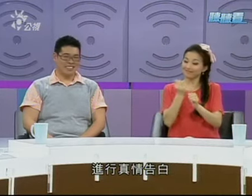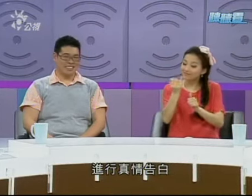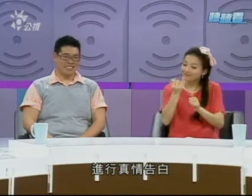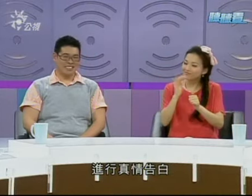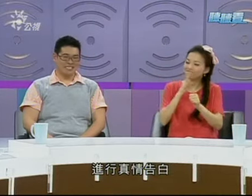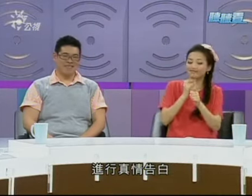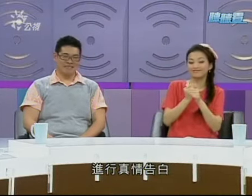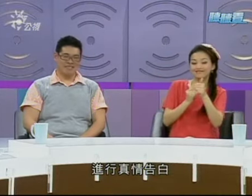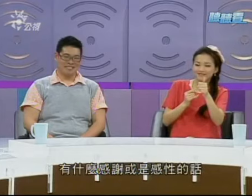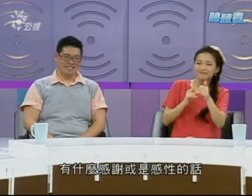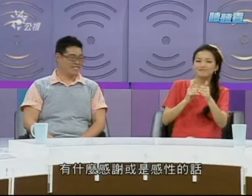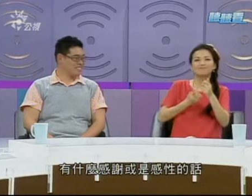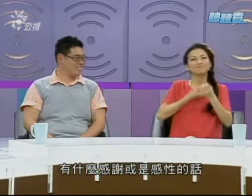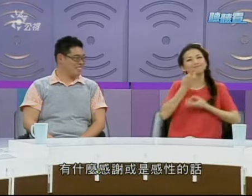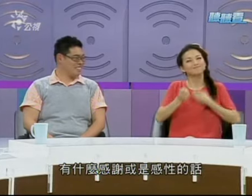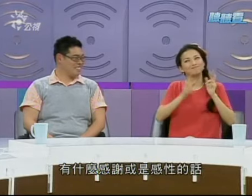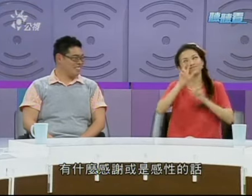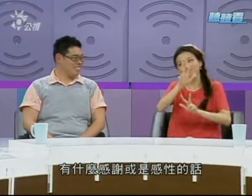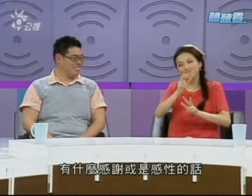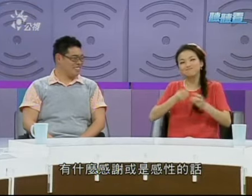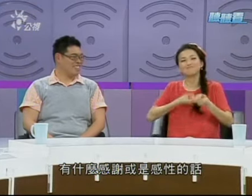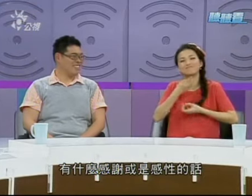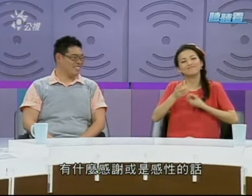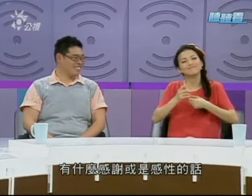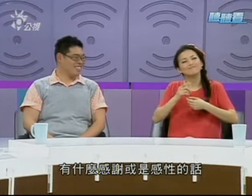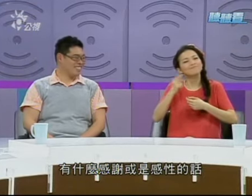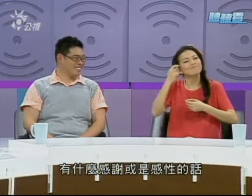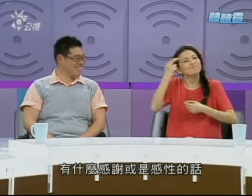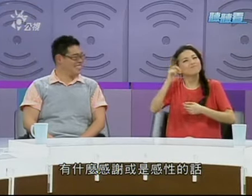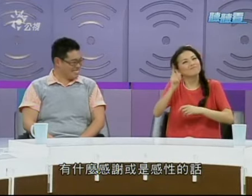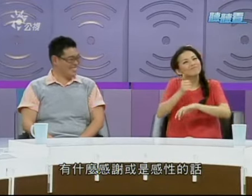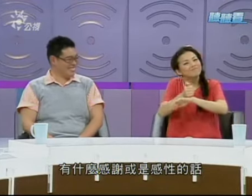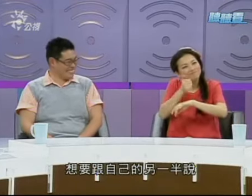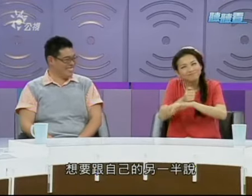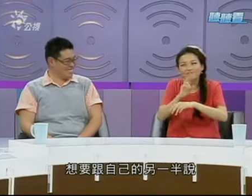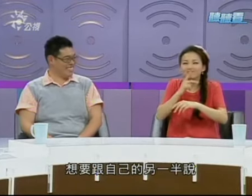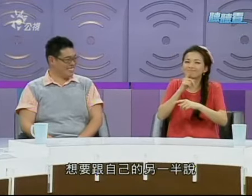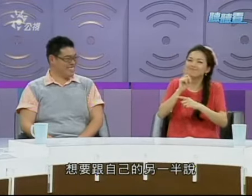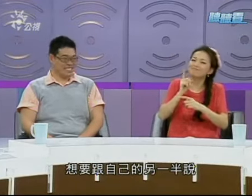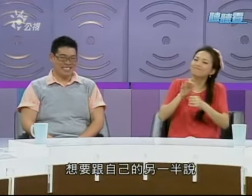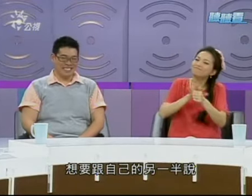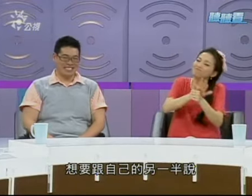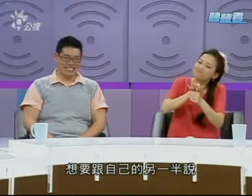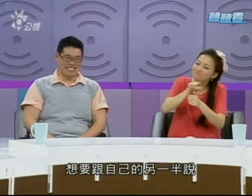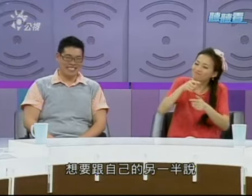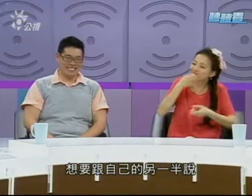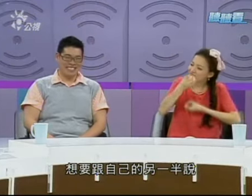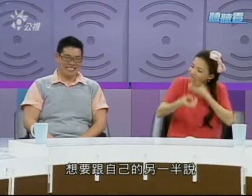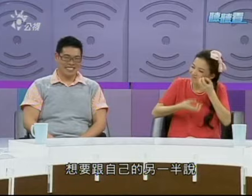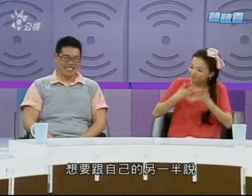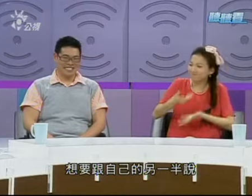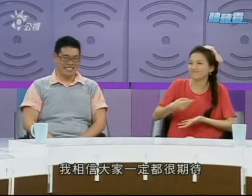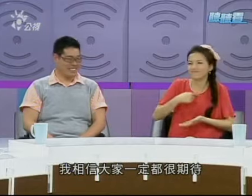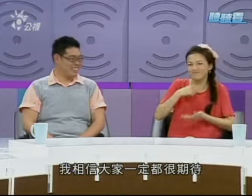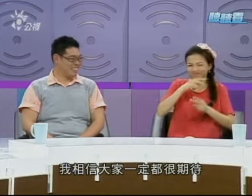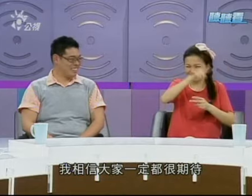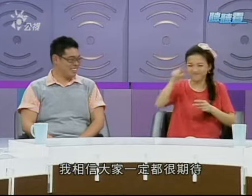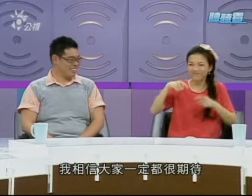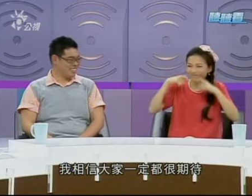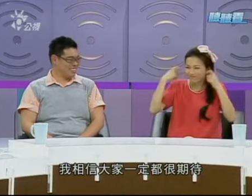告白有什么感谢或是感性的话想要跟自己的另一半说我相信大家